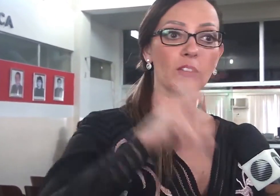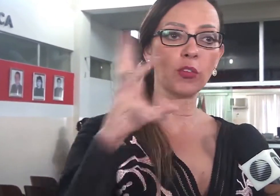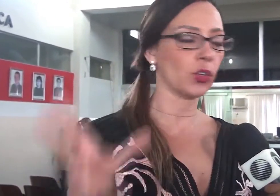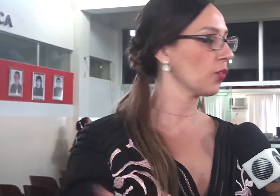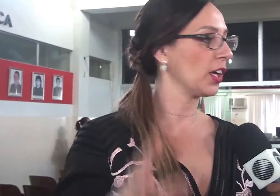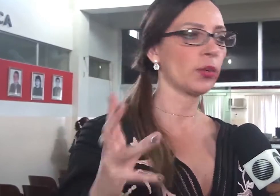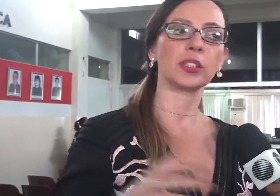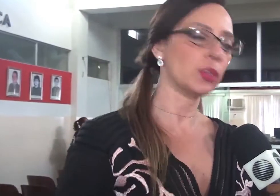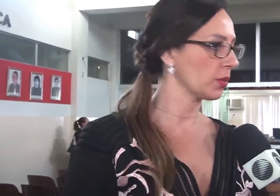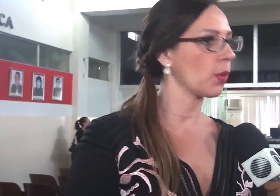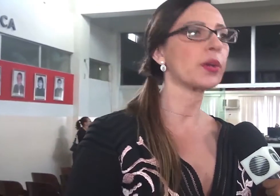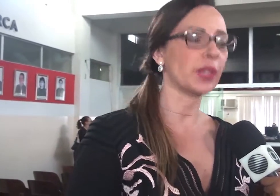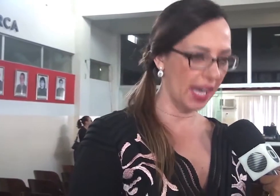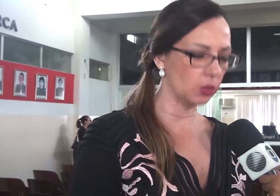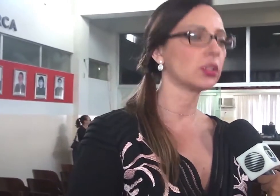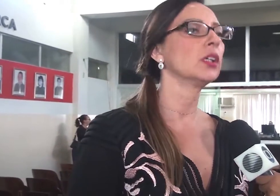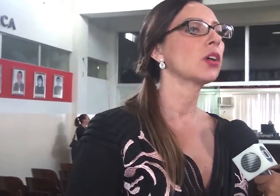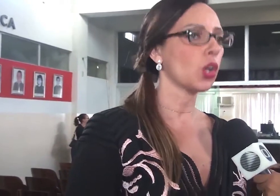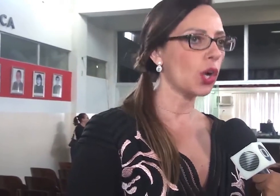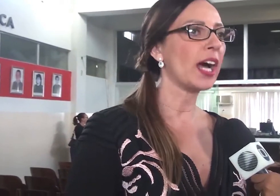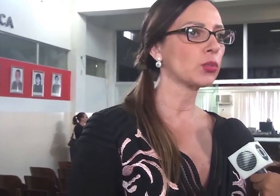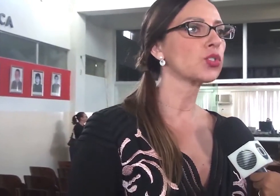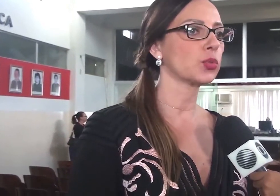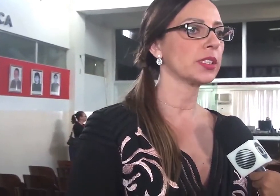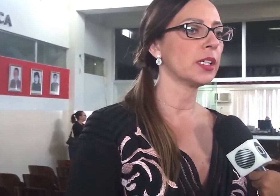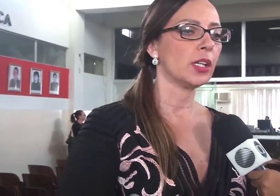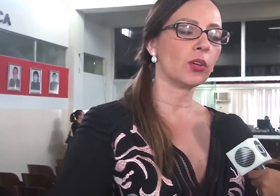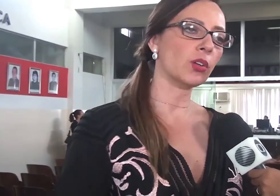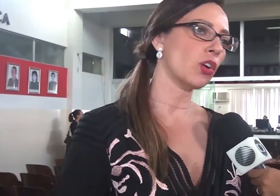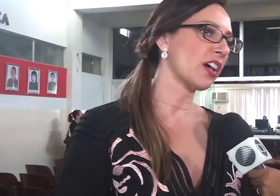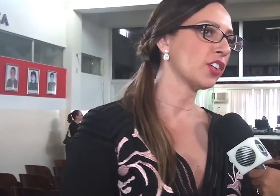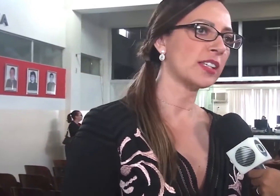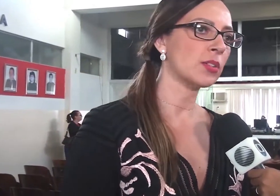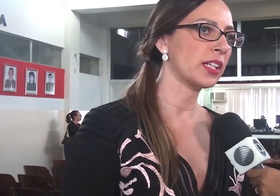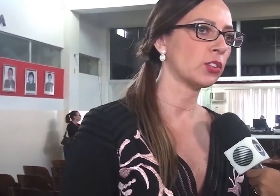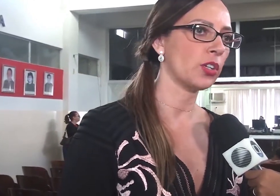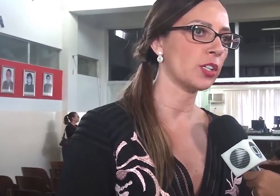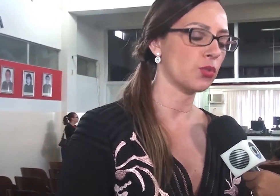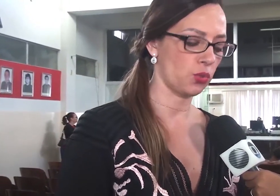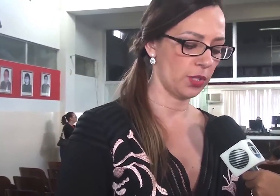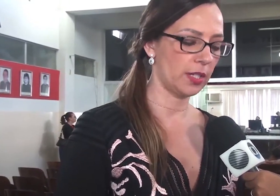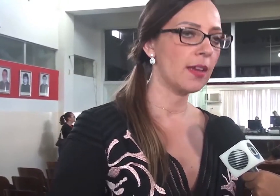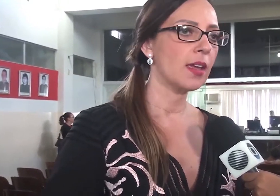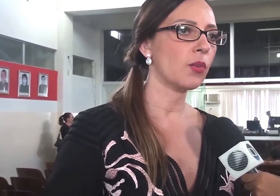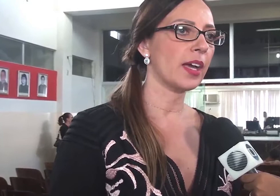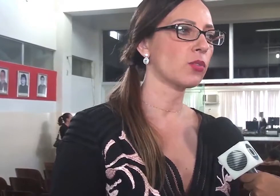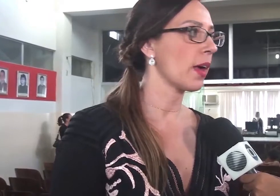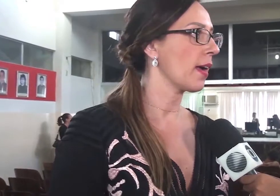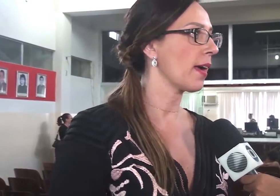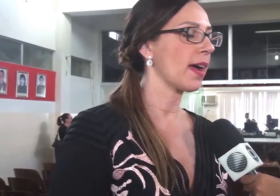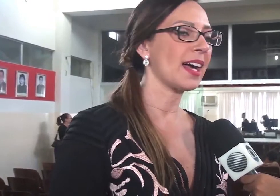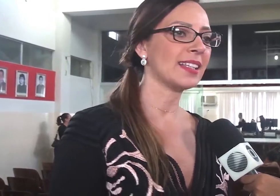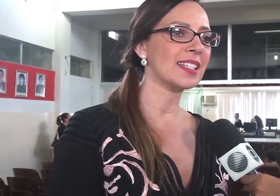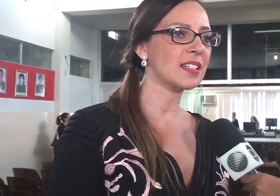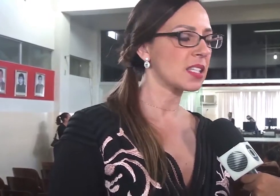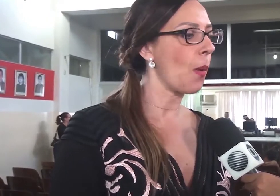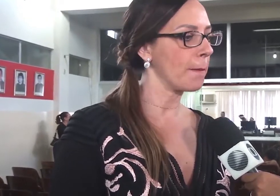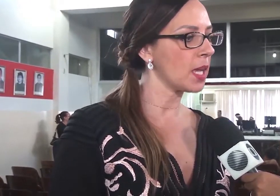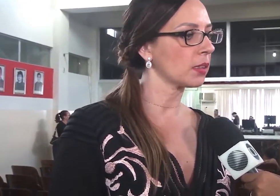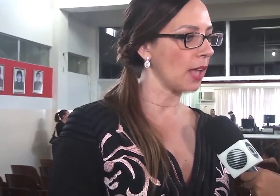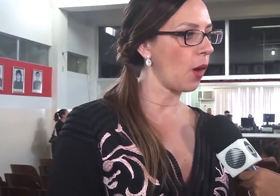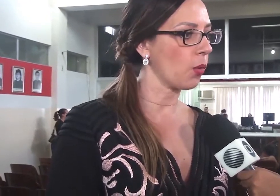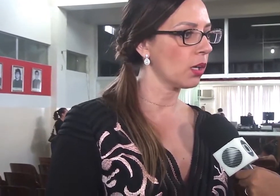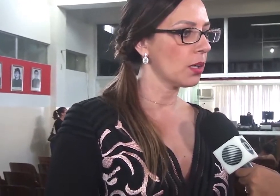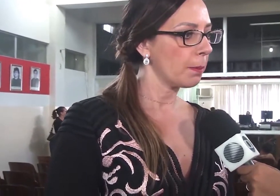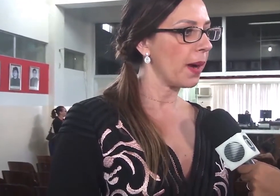Então, quando ela falou, então, eu quero colocar no júri. Eu quero colocar votação eletrônica no júri. Eu quero descrição